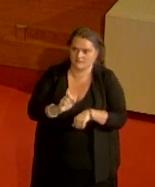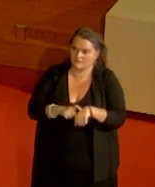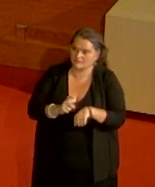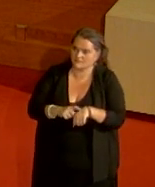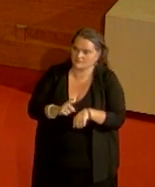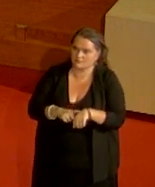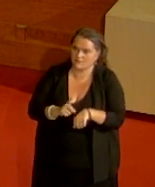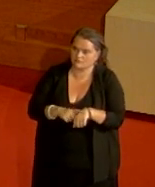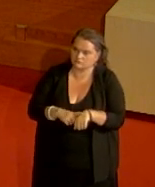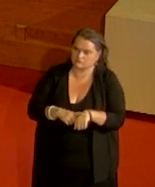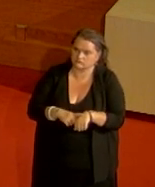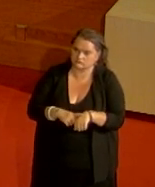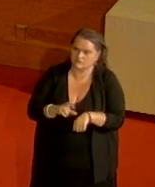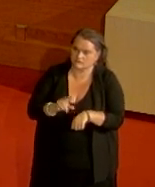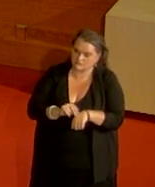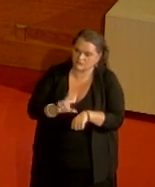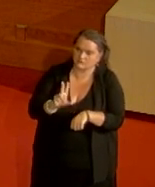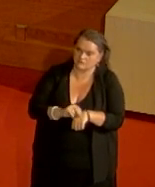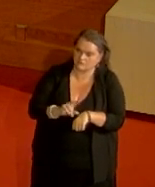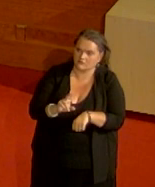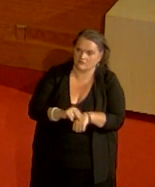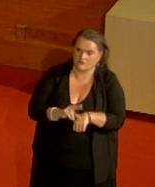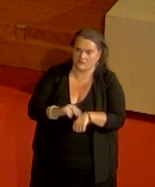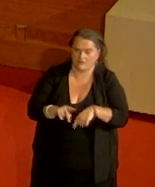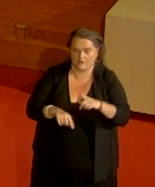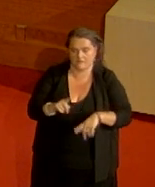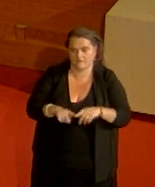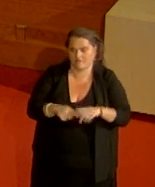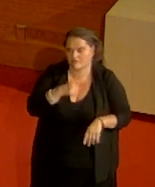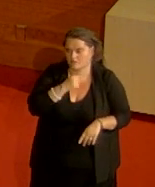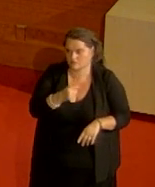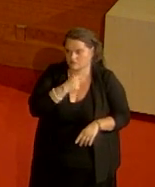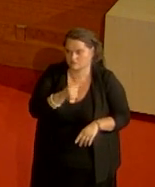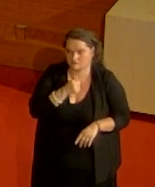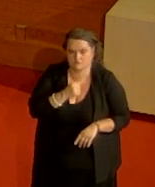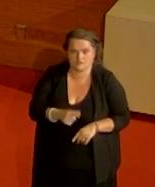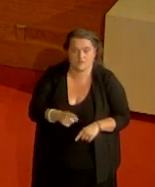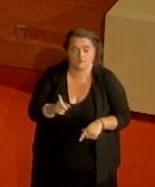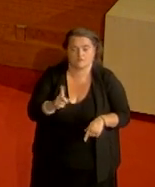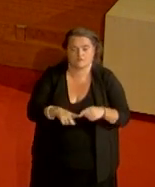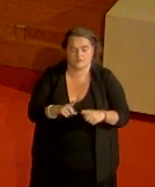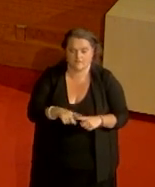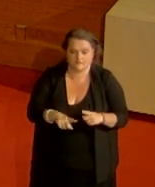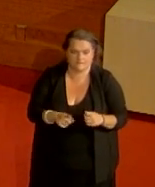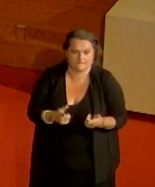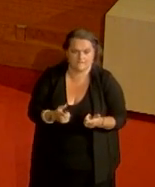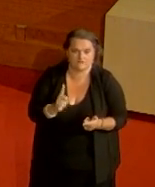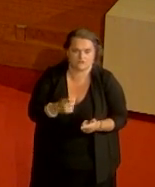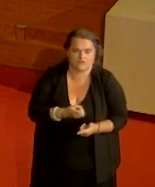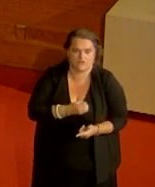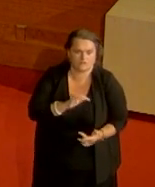cadencia que que se repita y que sea acelerada porque exige exige una afinidad no exige esa